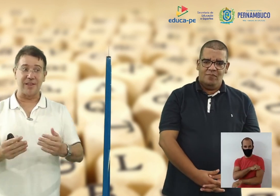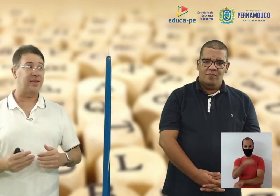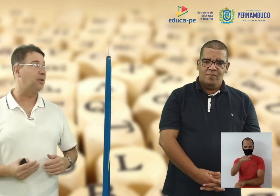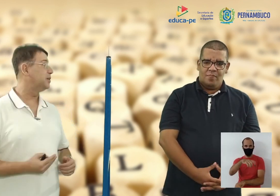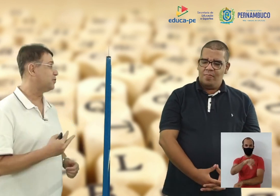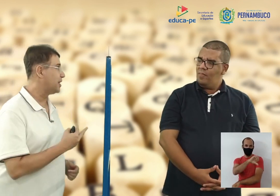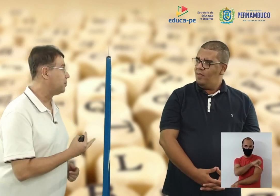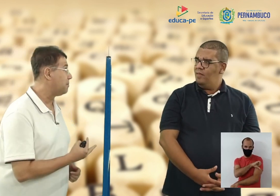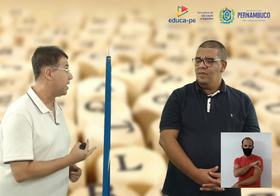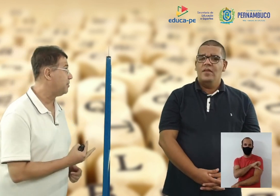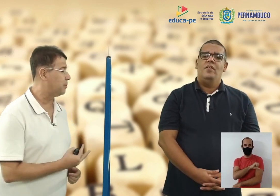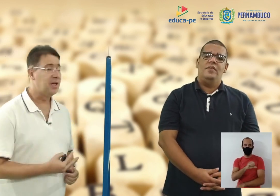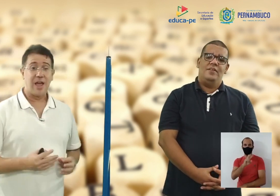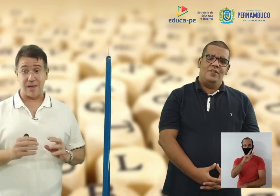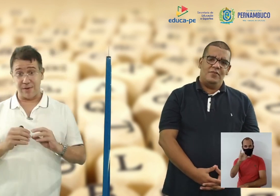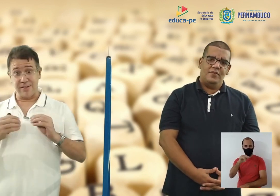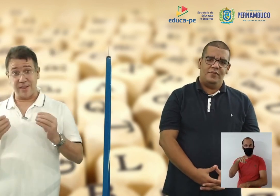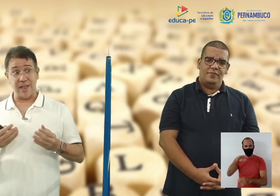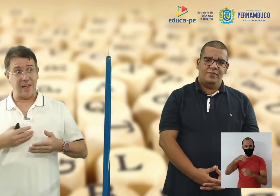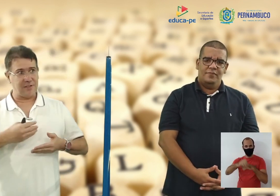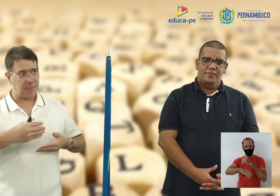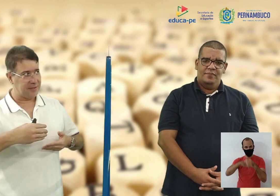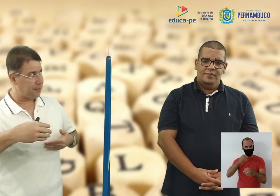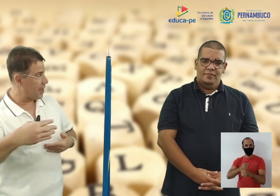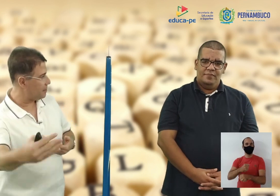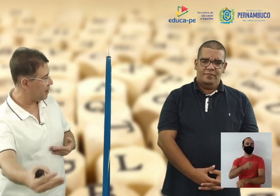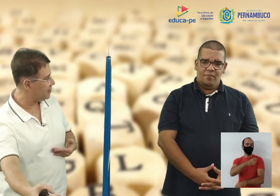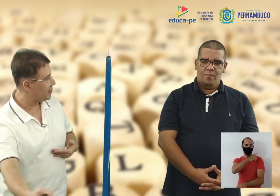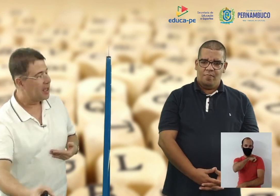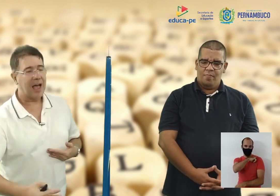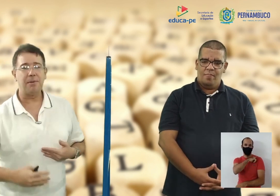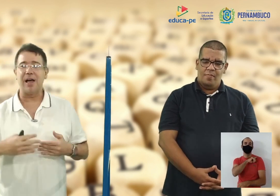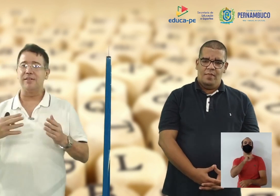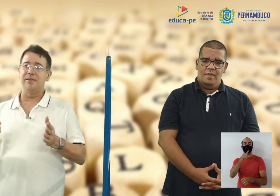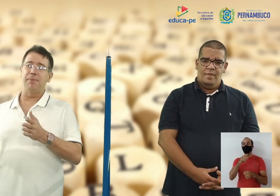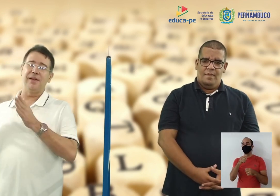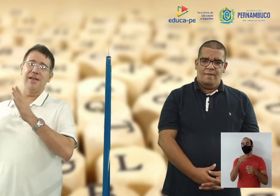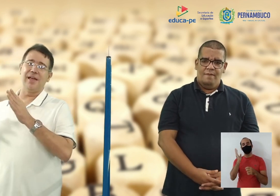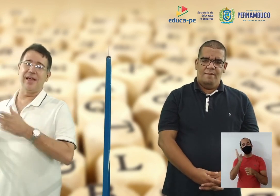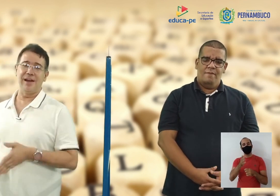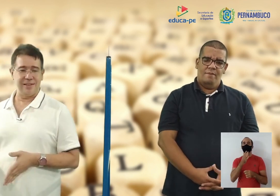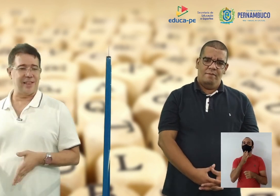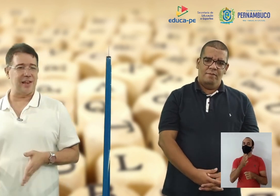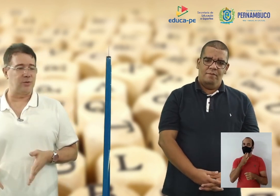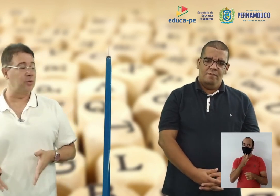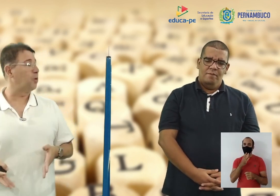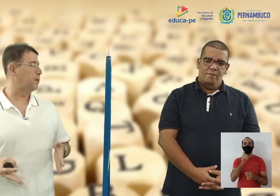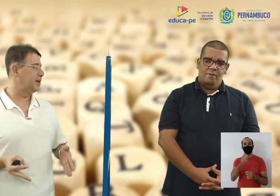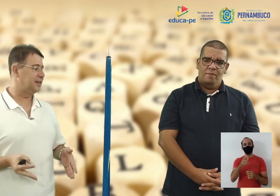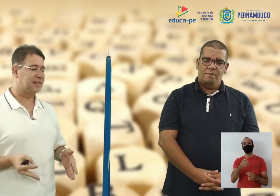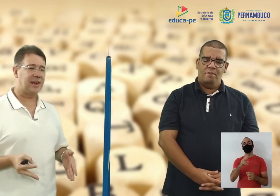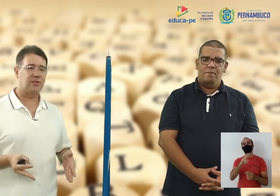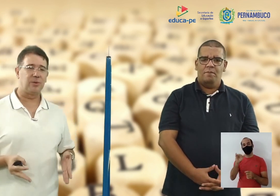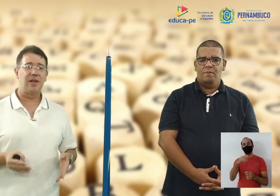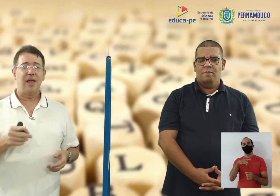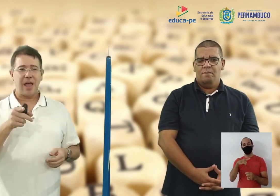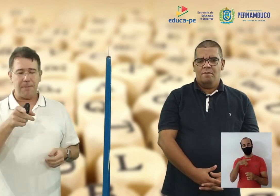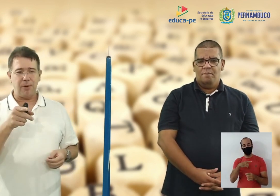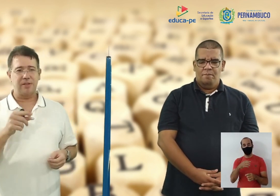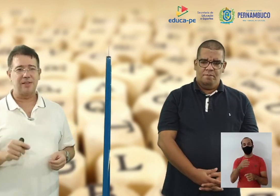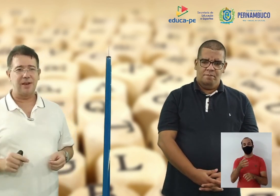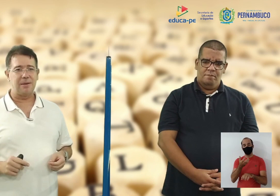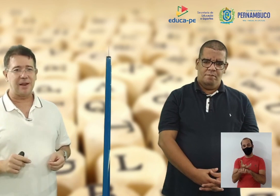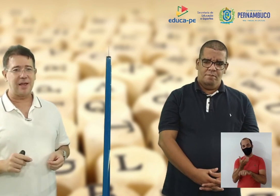ano, que daqui a um ano estará no médio, aí vai ter especificamente a disciplina literatura, o componente literatura.